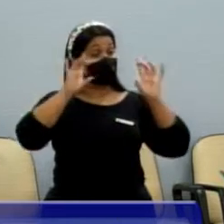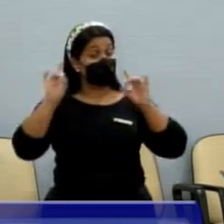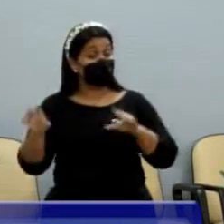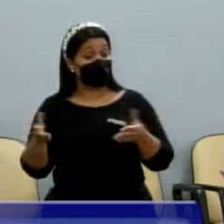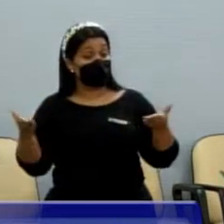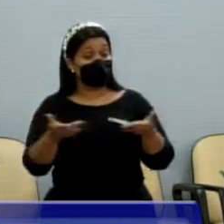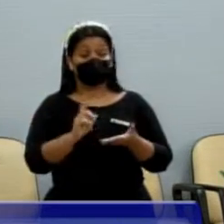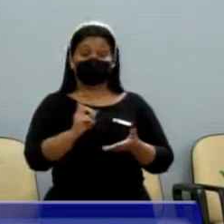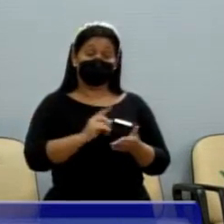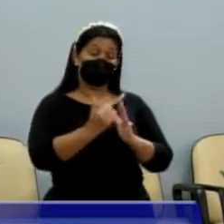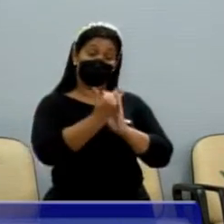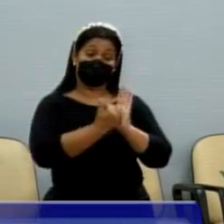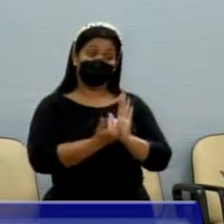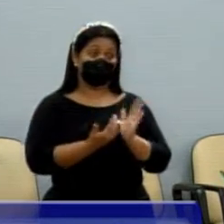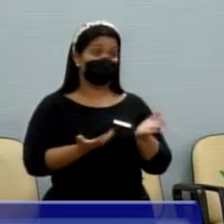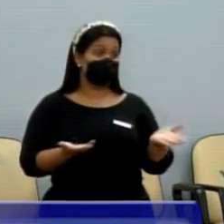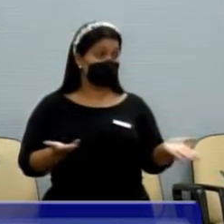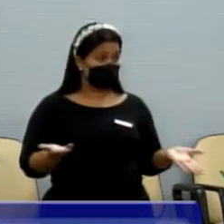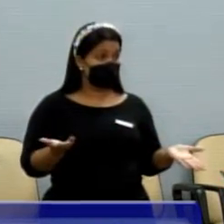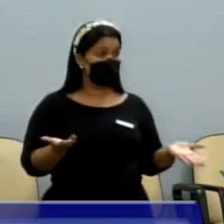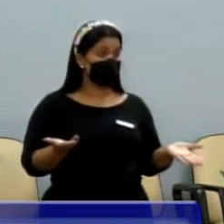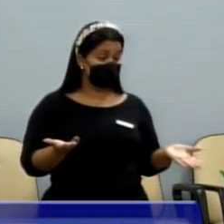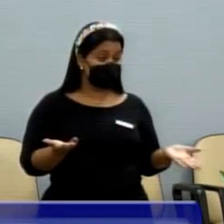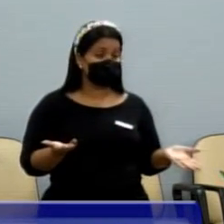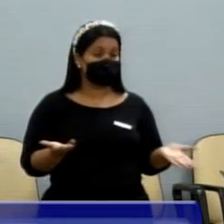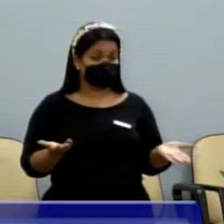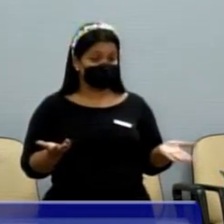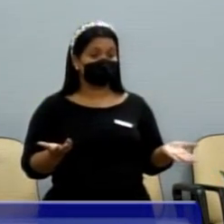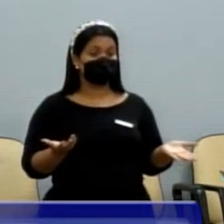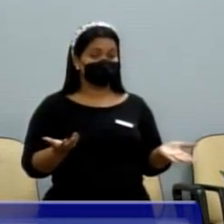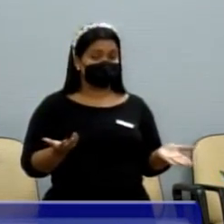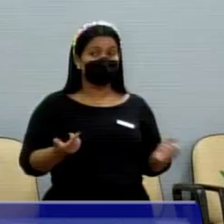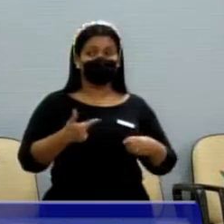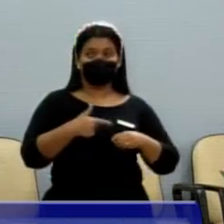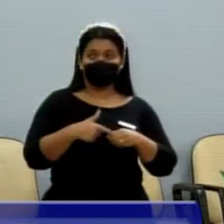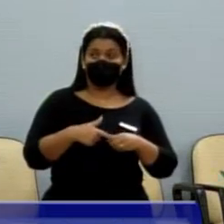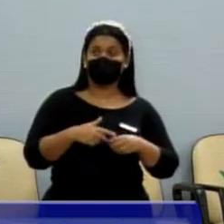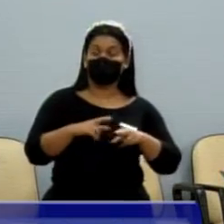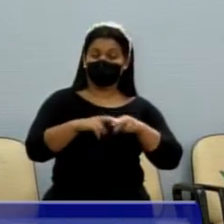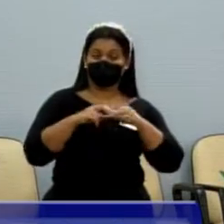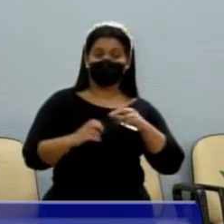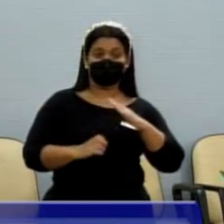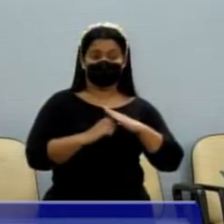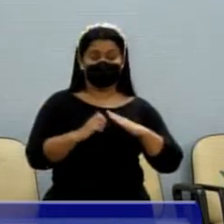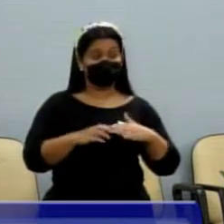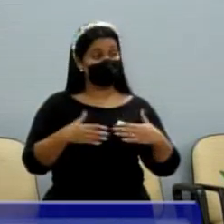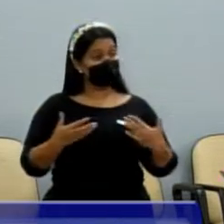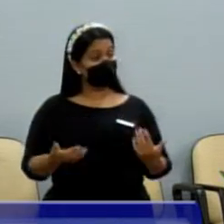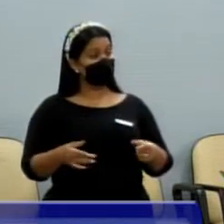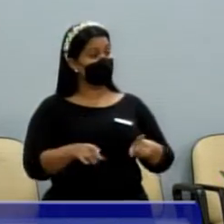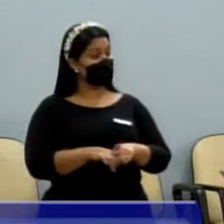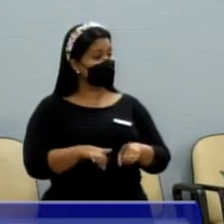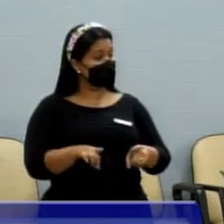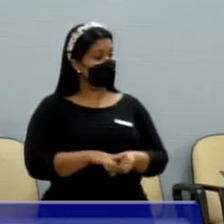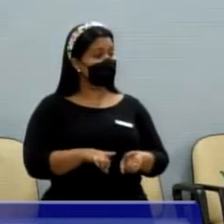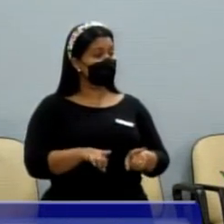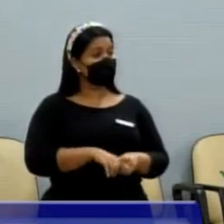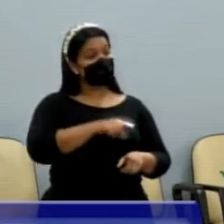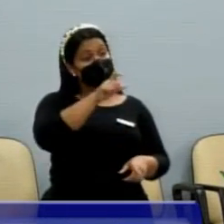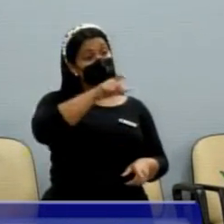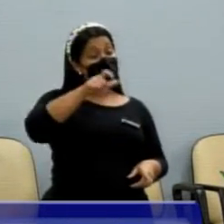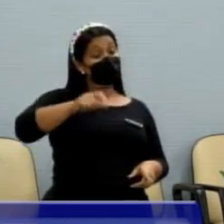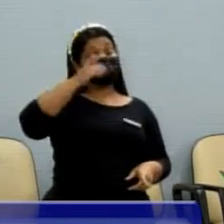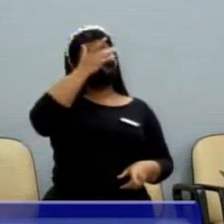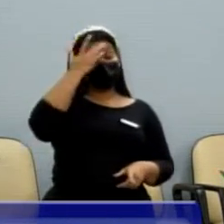passa mais é uma redução é de quilometragem para o pai da empresa né bem Muito provavelmente até de